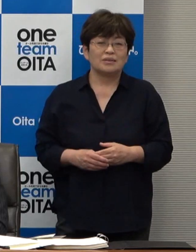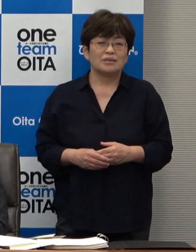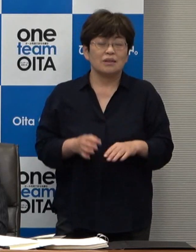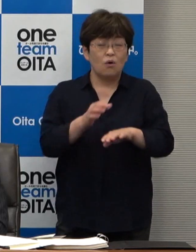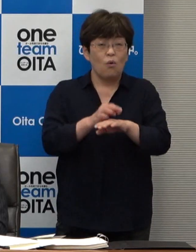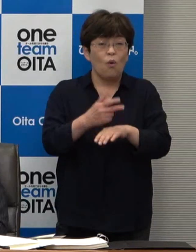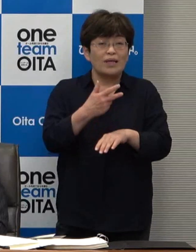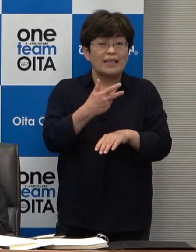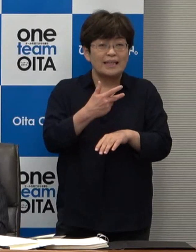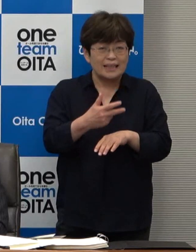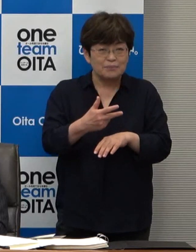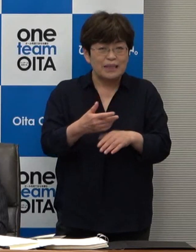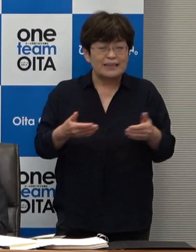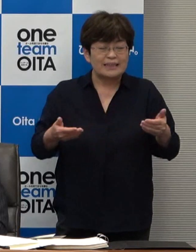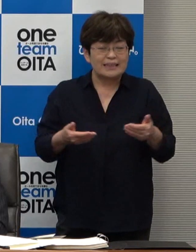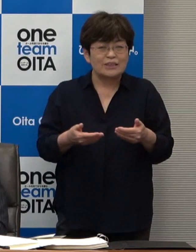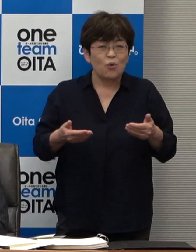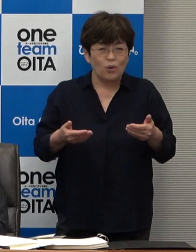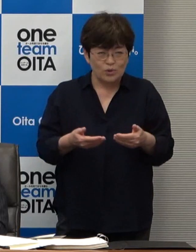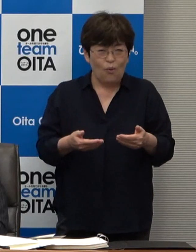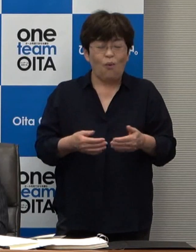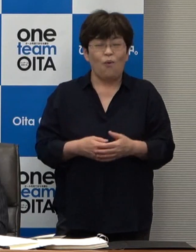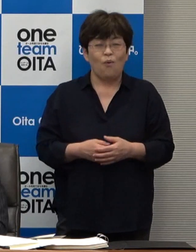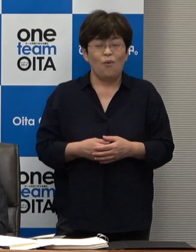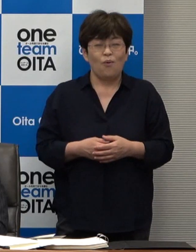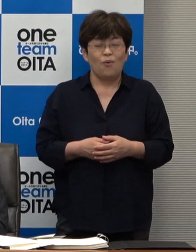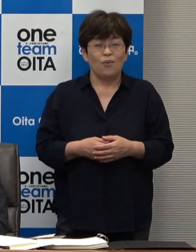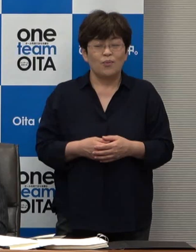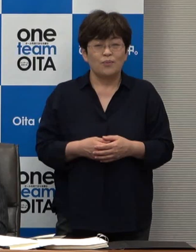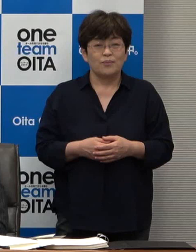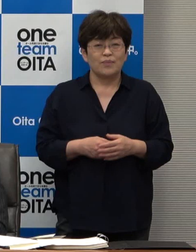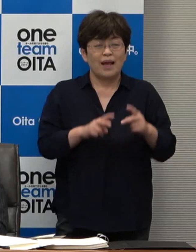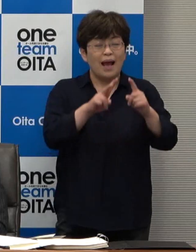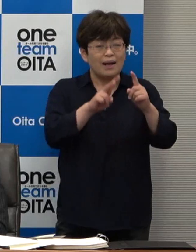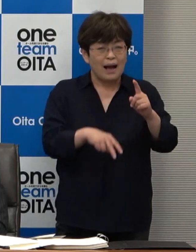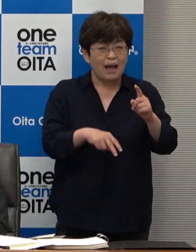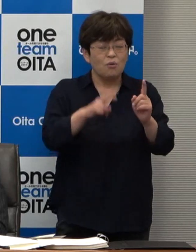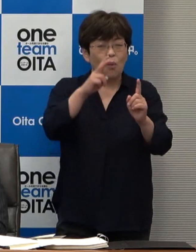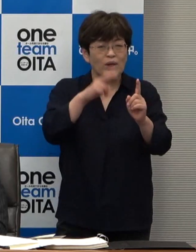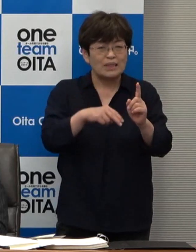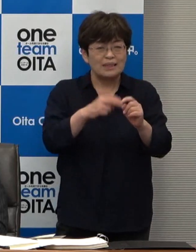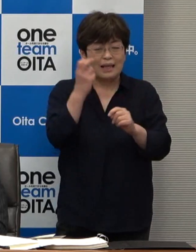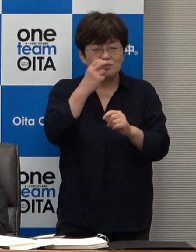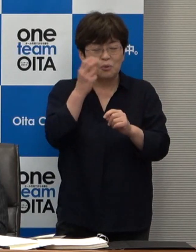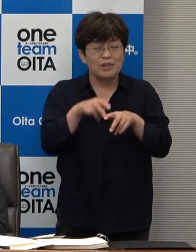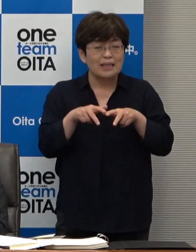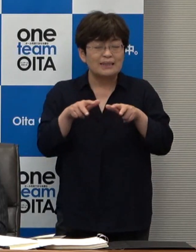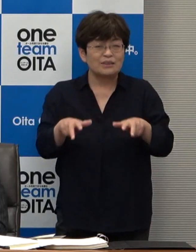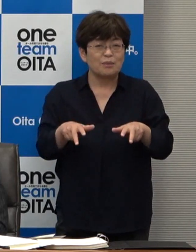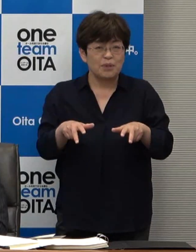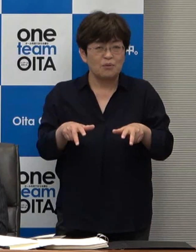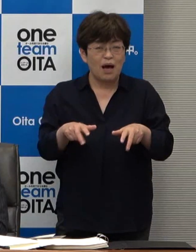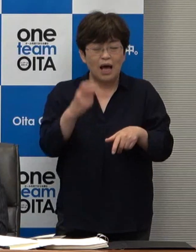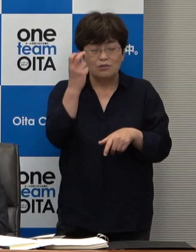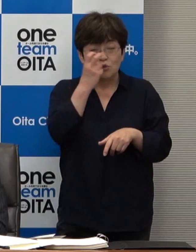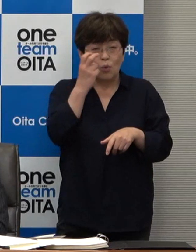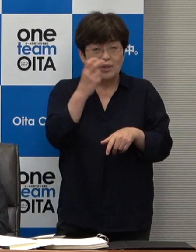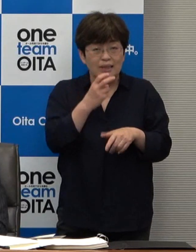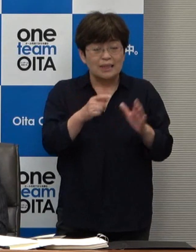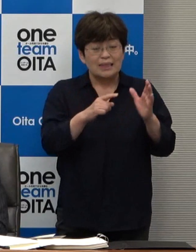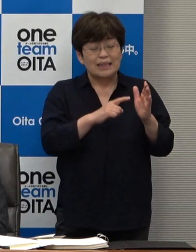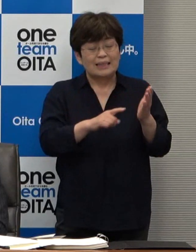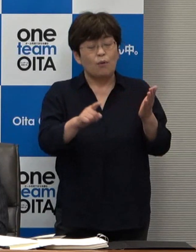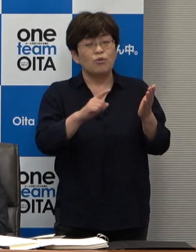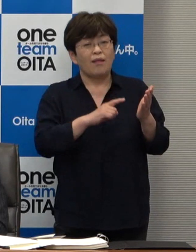大分市版事業仕分けです。介護認定調査システム導入事業では、調査にタブレット端末